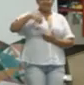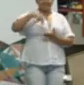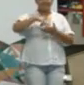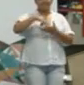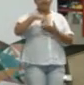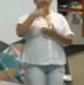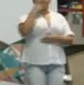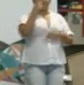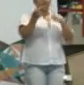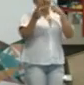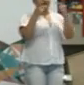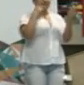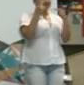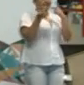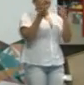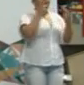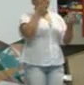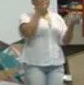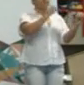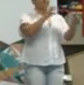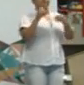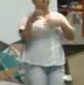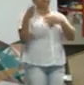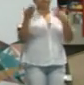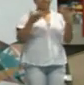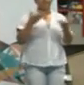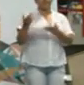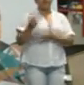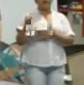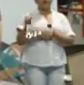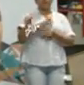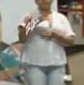tomar água gelada. Por isso que eu estou deixando a minha esquentar ali, ó.